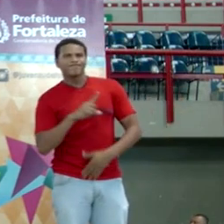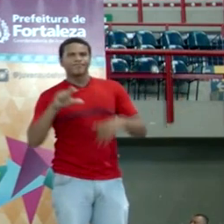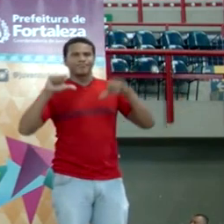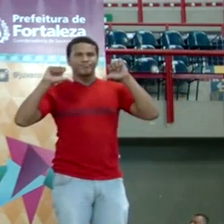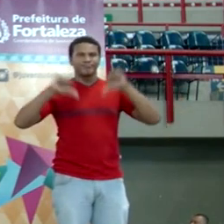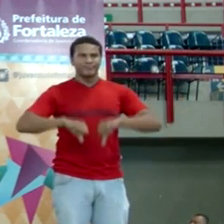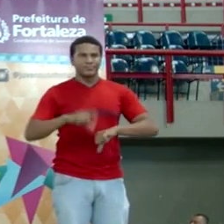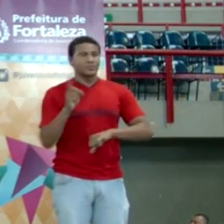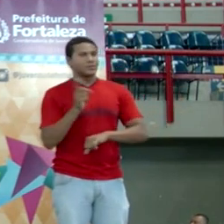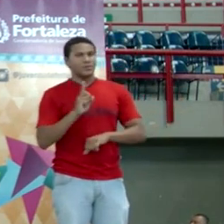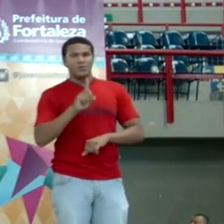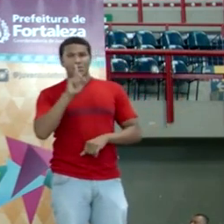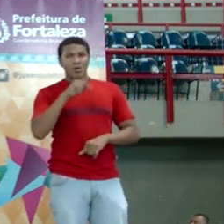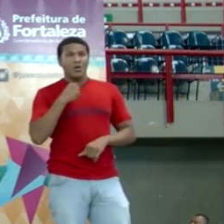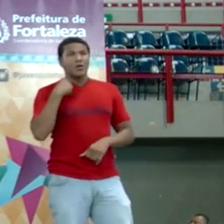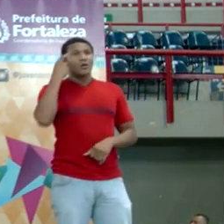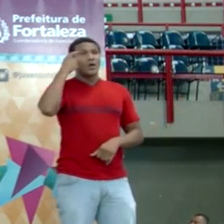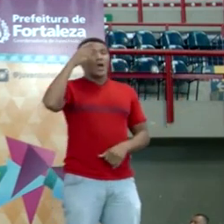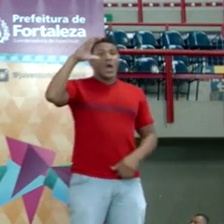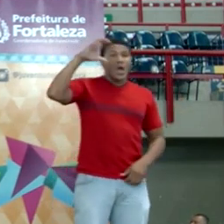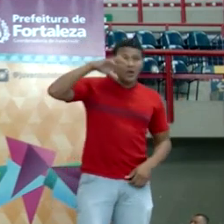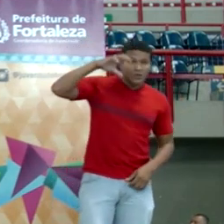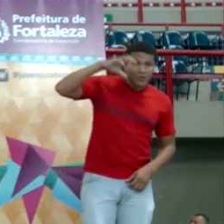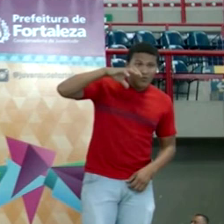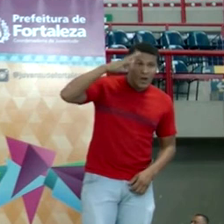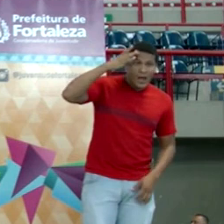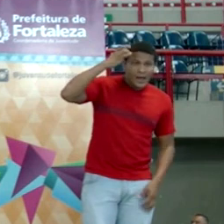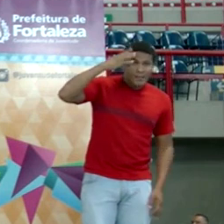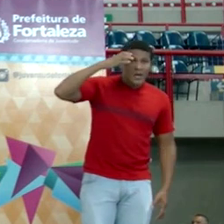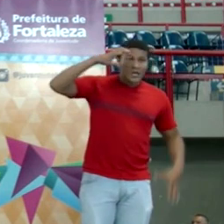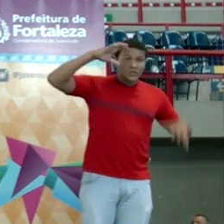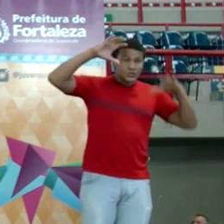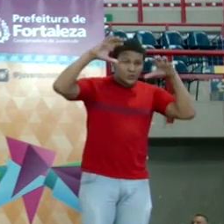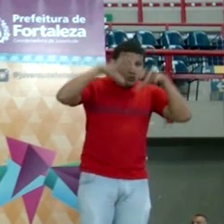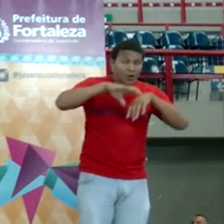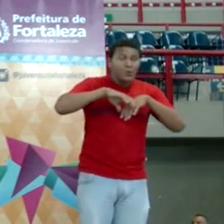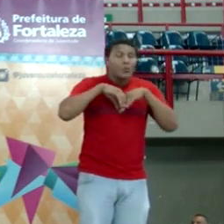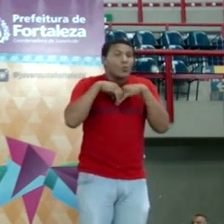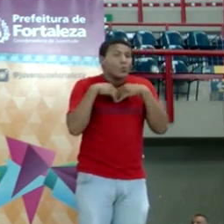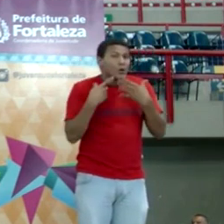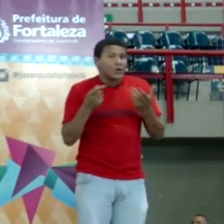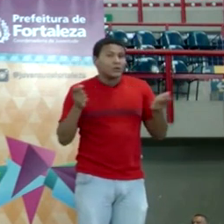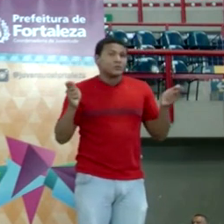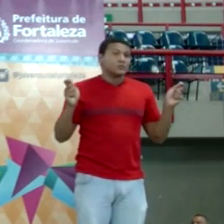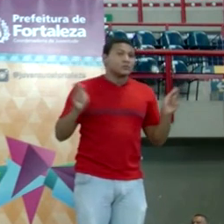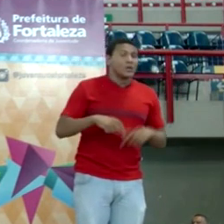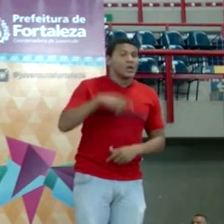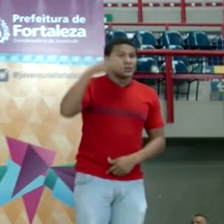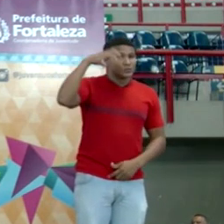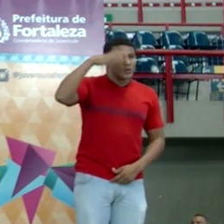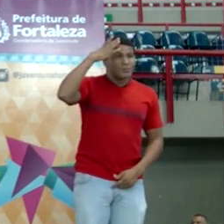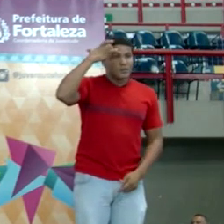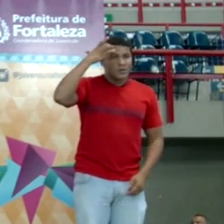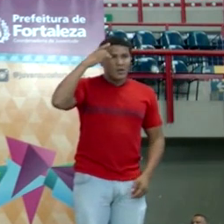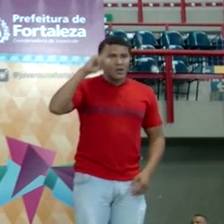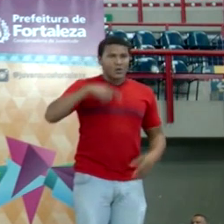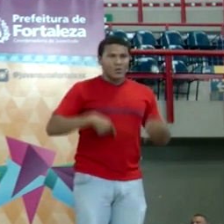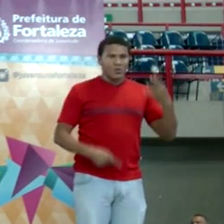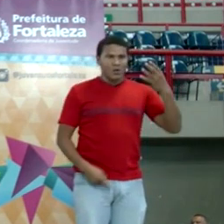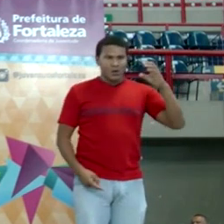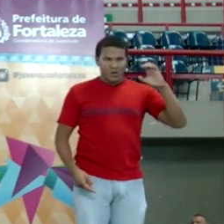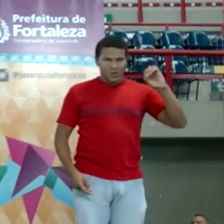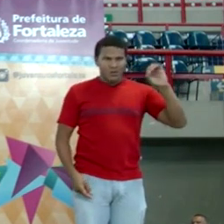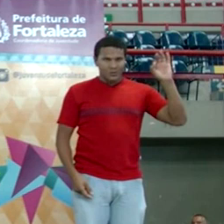ó, qual é a chance de chover amanhã? Se a chance de chover é 40%, qual é a chance de